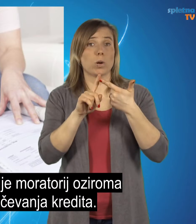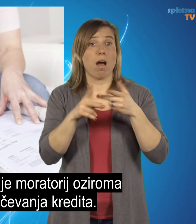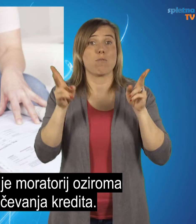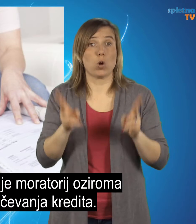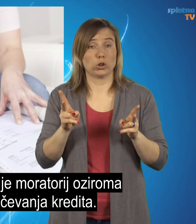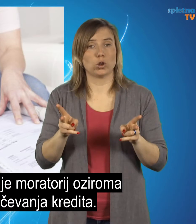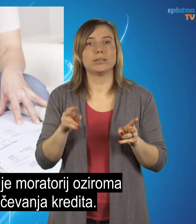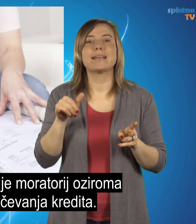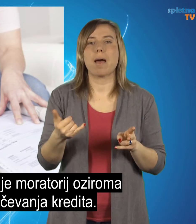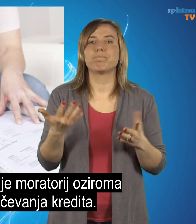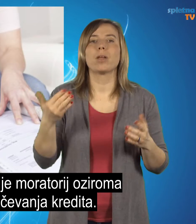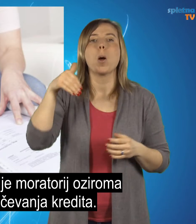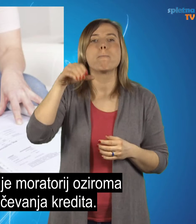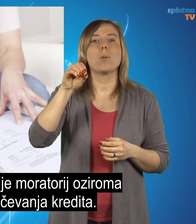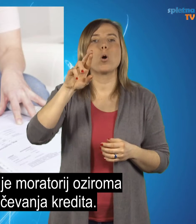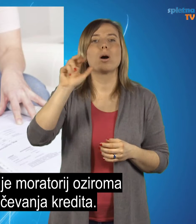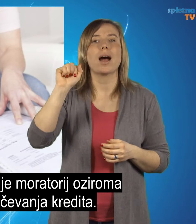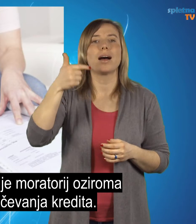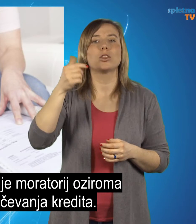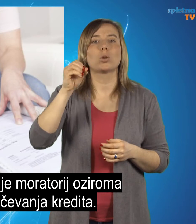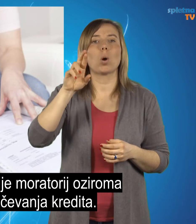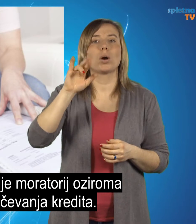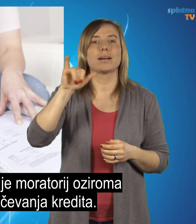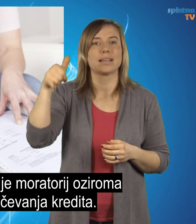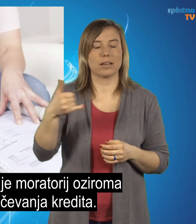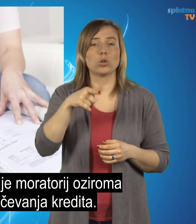Druga možnost je moratorij oziroma odlog odplačevanja kredita.